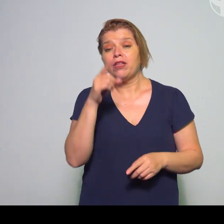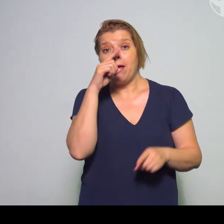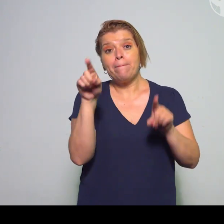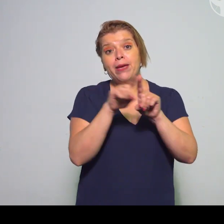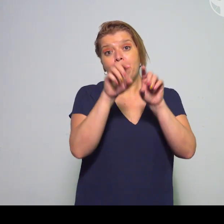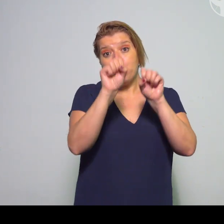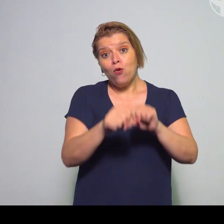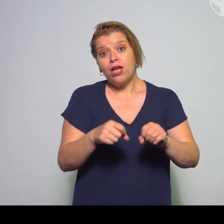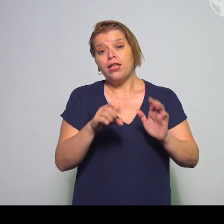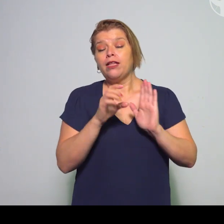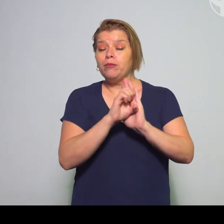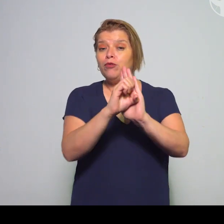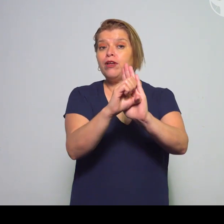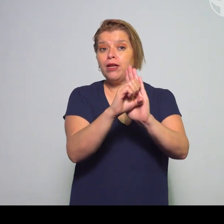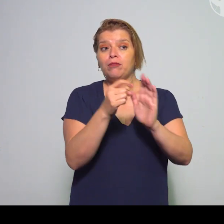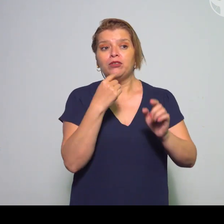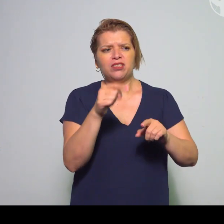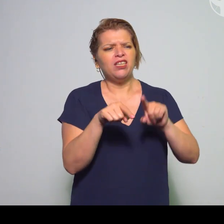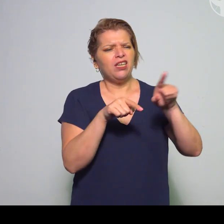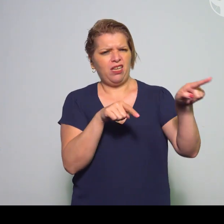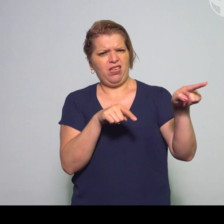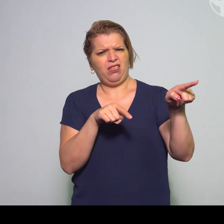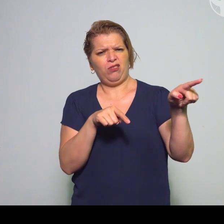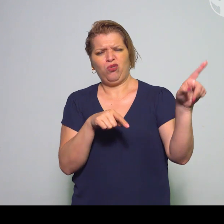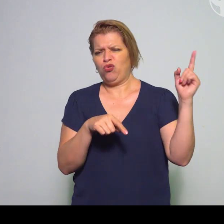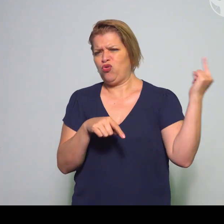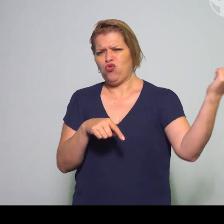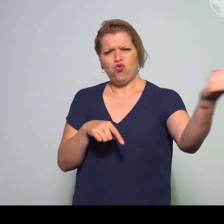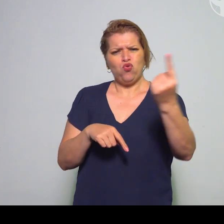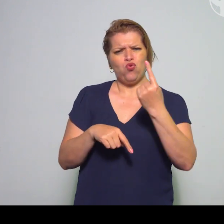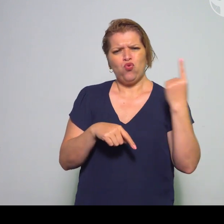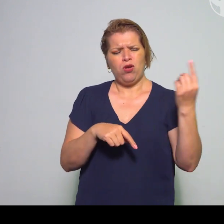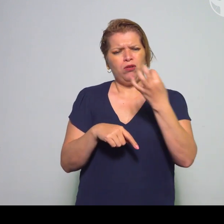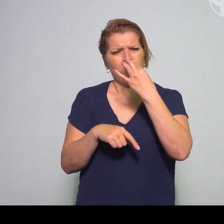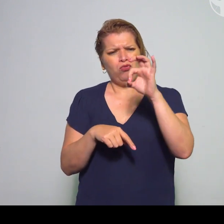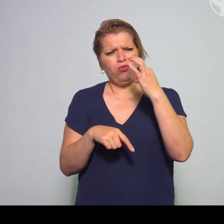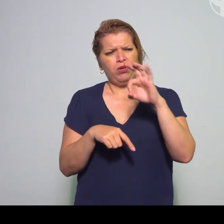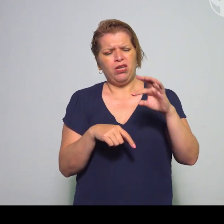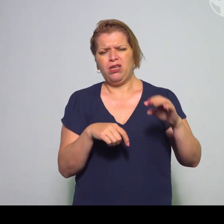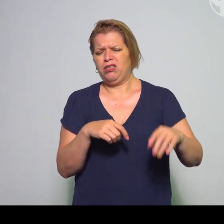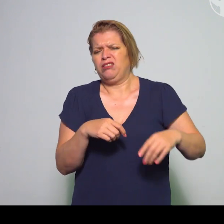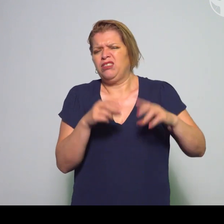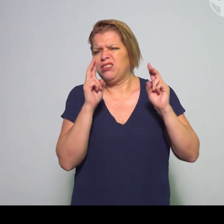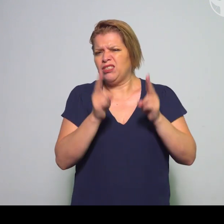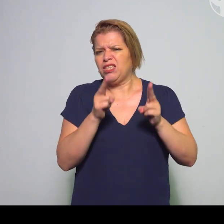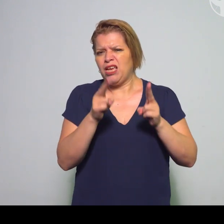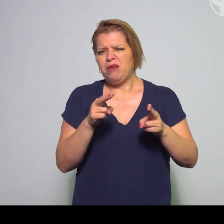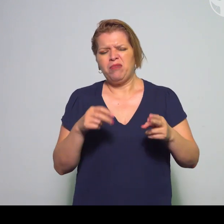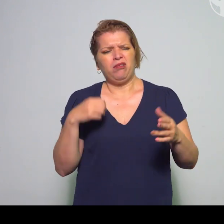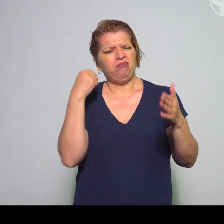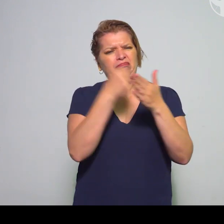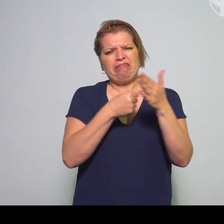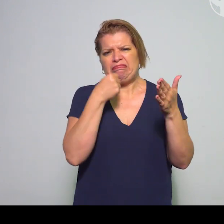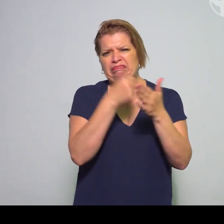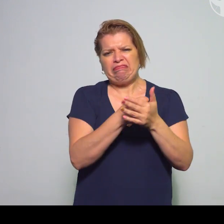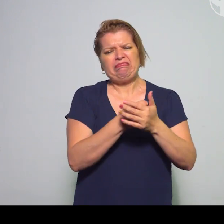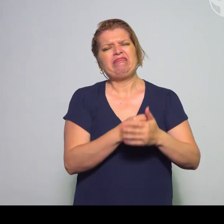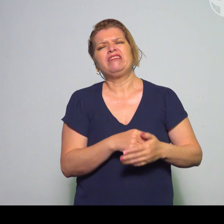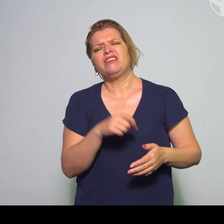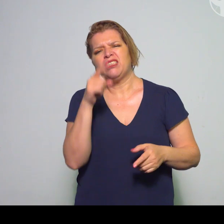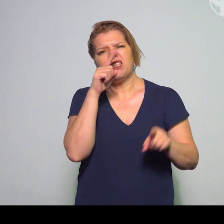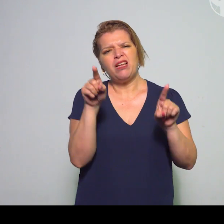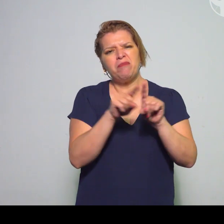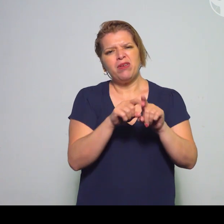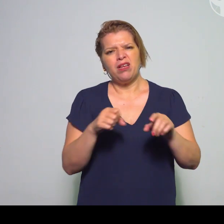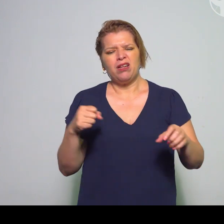esa familia todas las mujeres se han dejado o han permitido que las maltraten, y entonces hay destrucción.